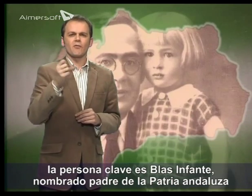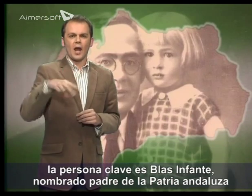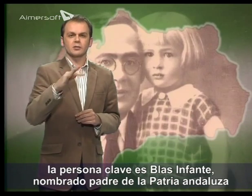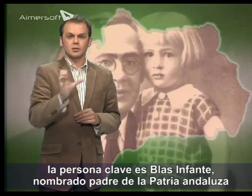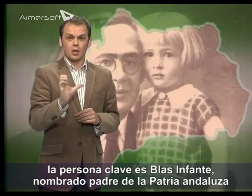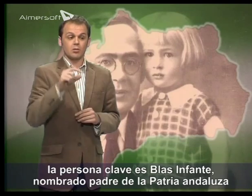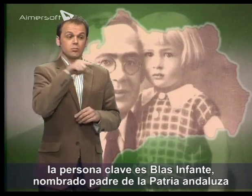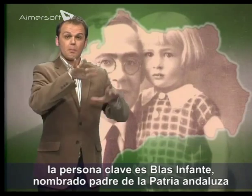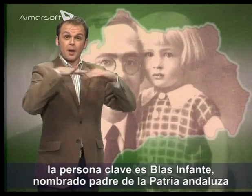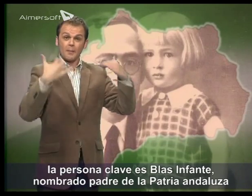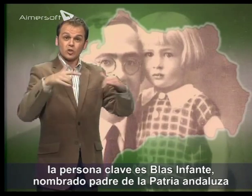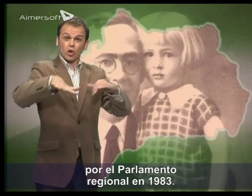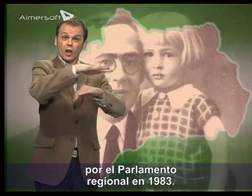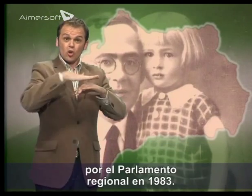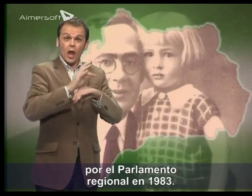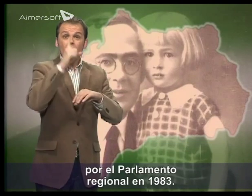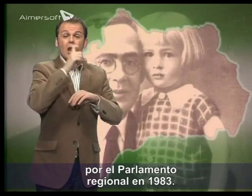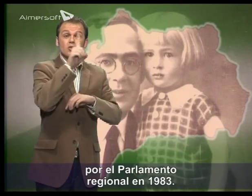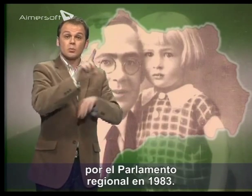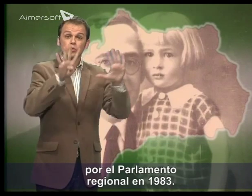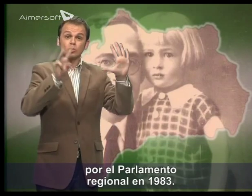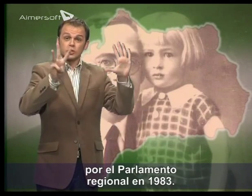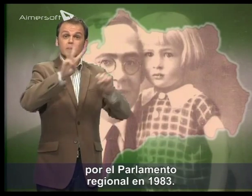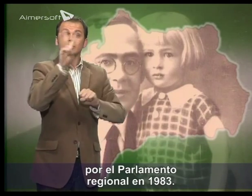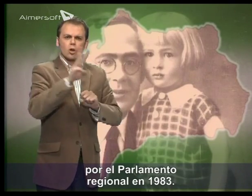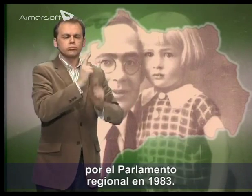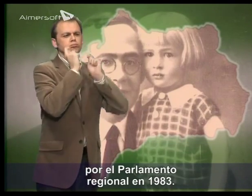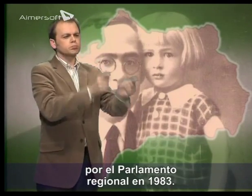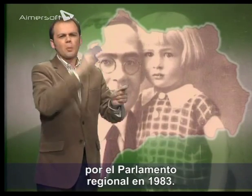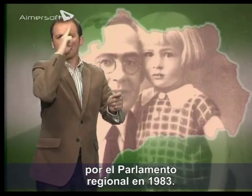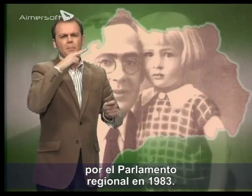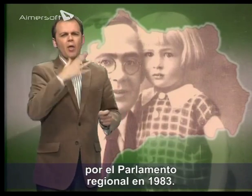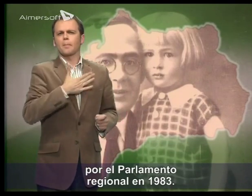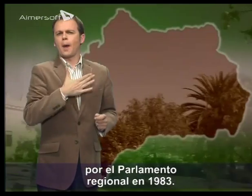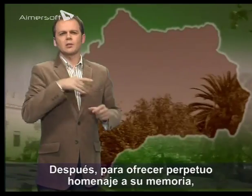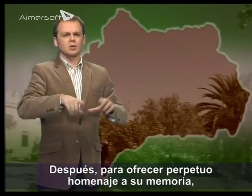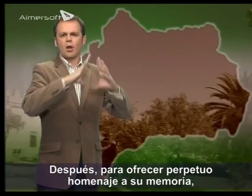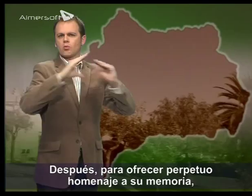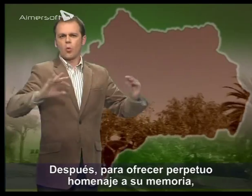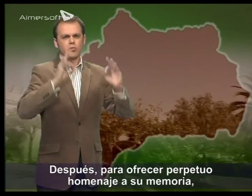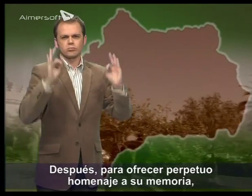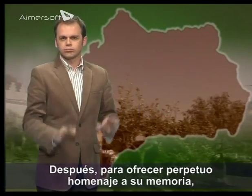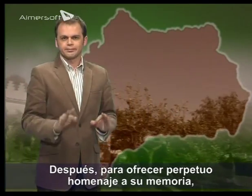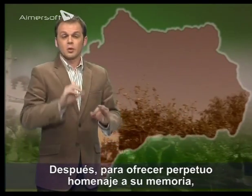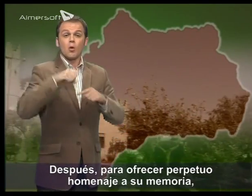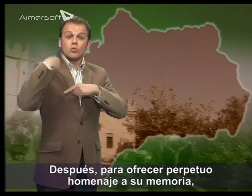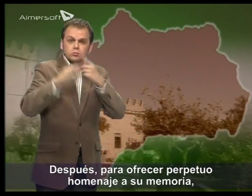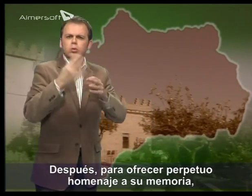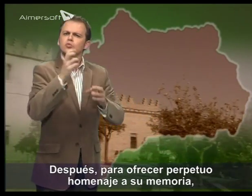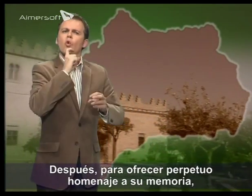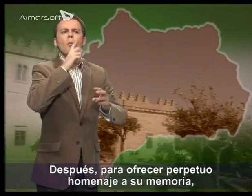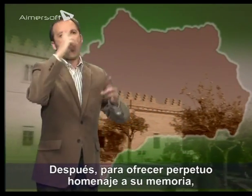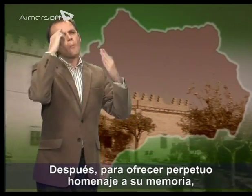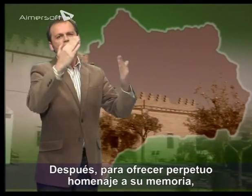nombrado padre de la patria andaluza por el Parlamento Regional en 1983. Después, para